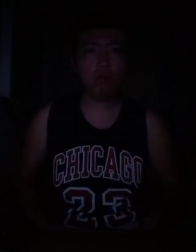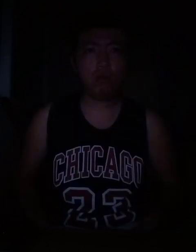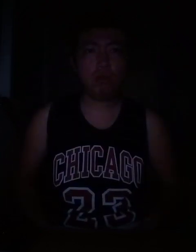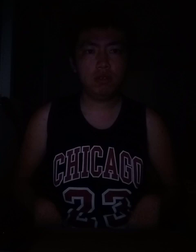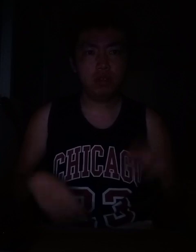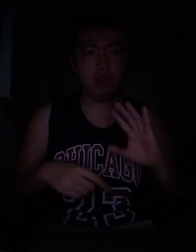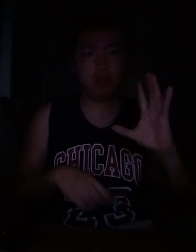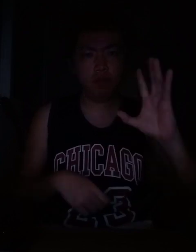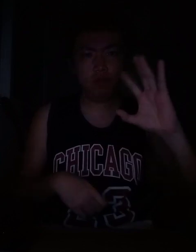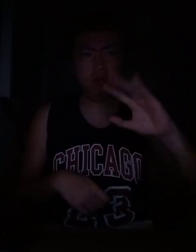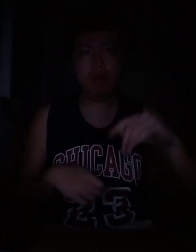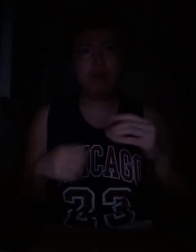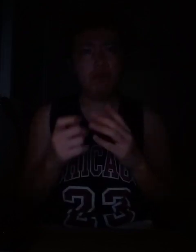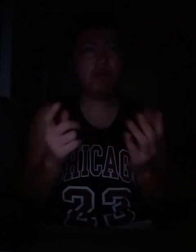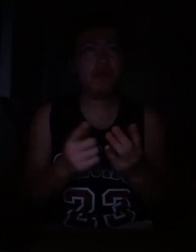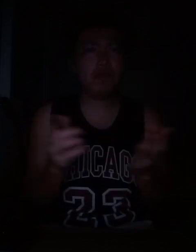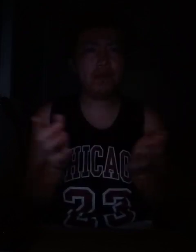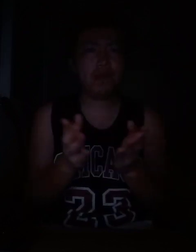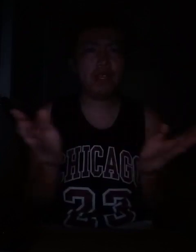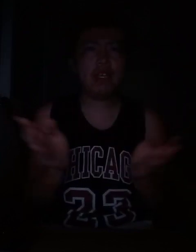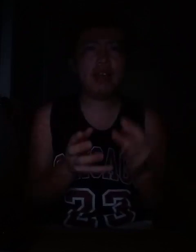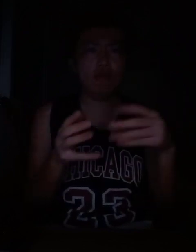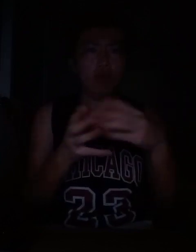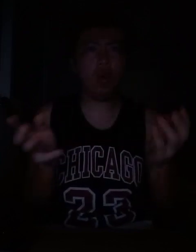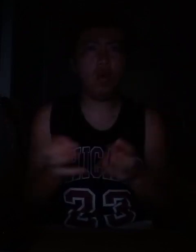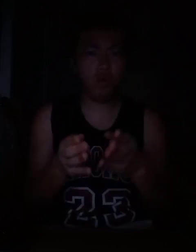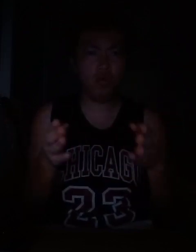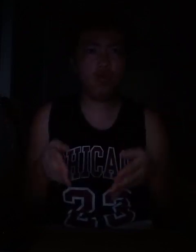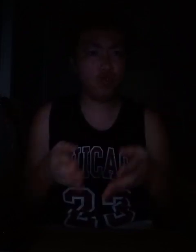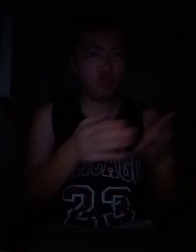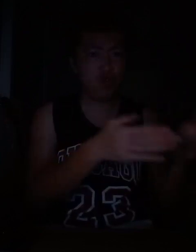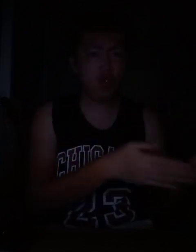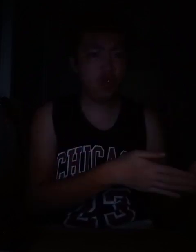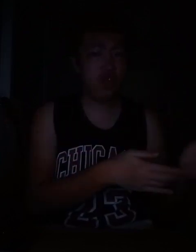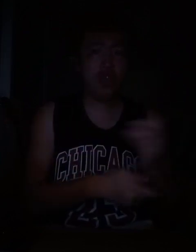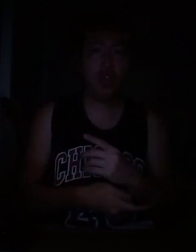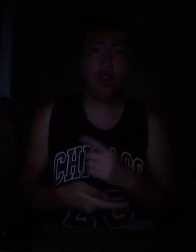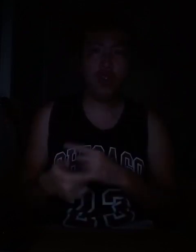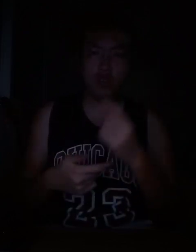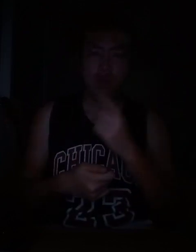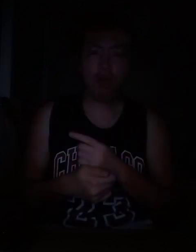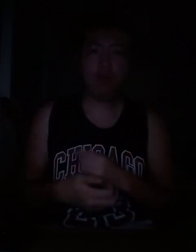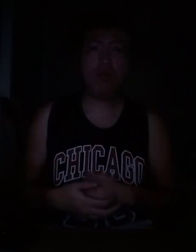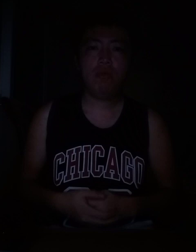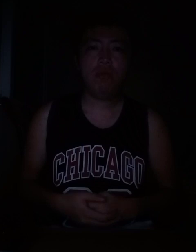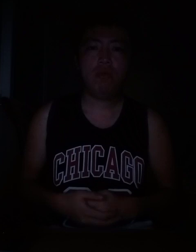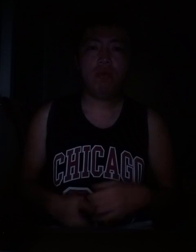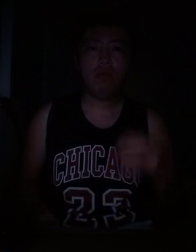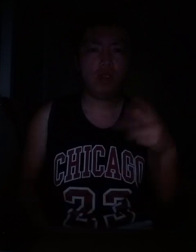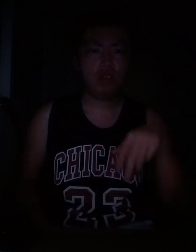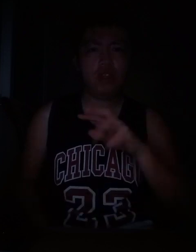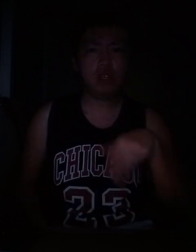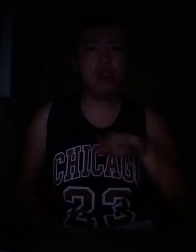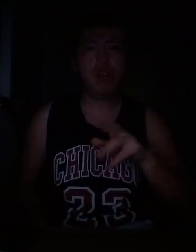태풍이 가장 먼저 상륙하는 남해안에선 어선을 육지로 올려놓는 등 대비에 나섰습니다. 카누는 느리게 이동해